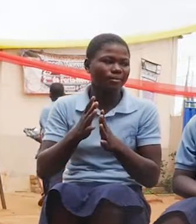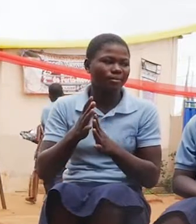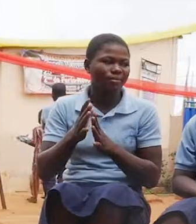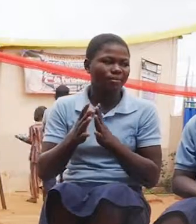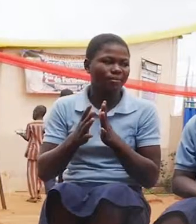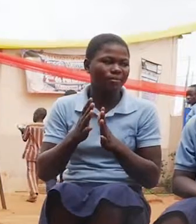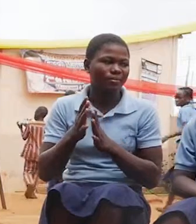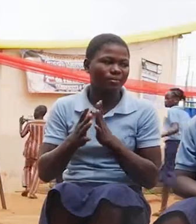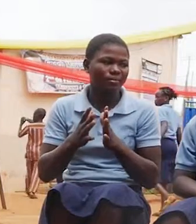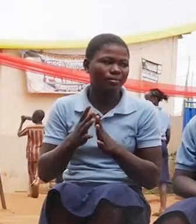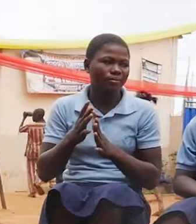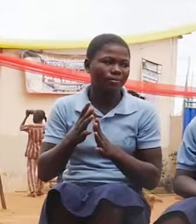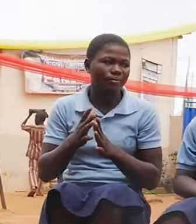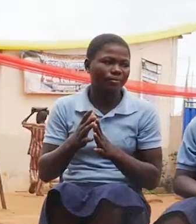faire l'interprétation en langue de signes.